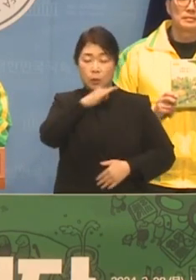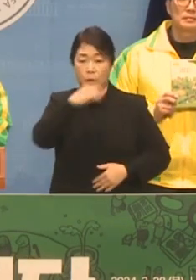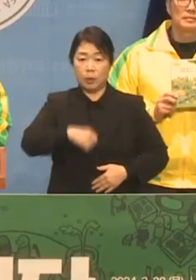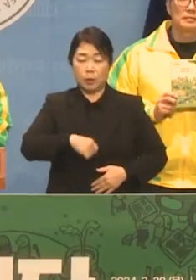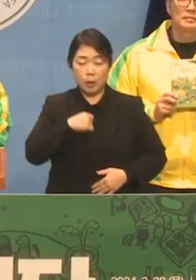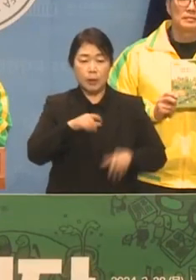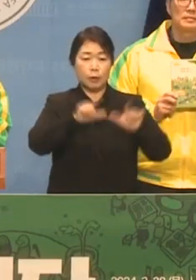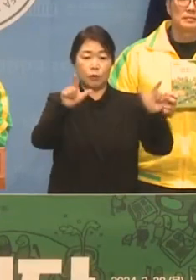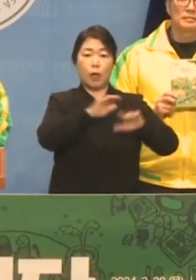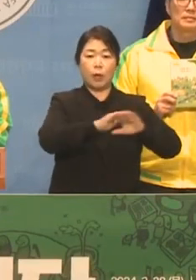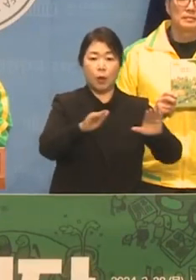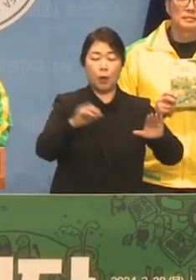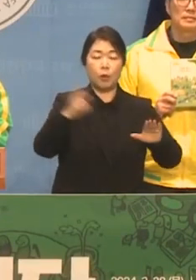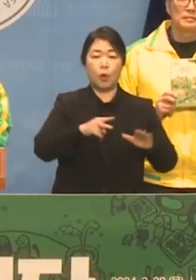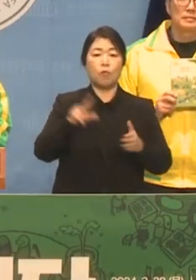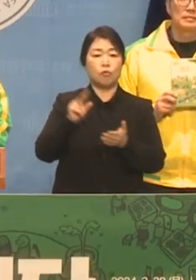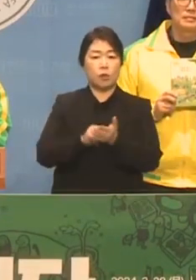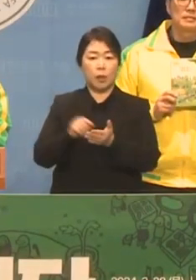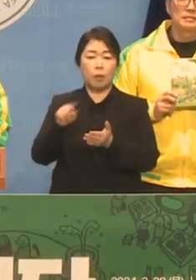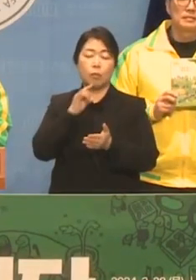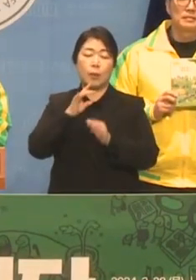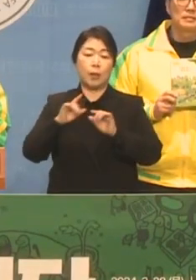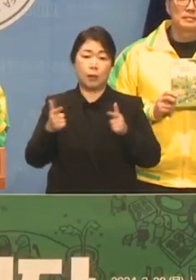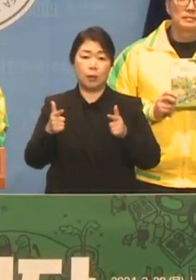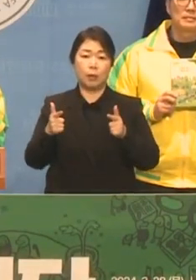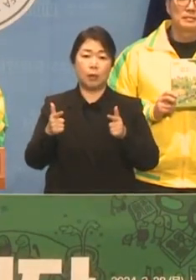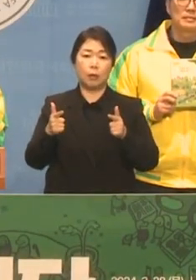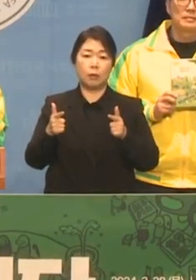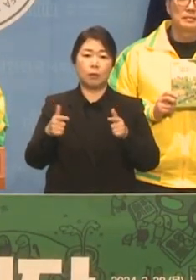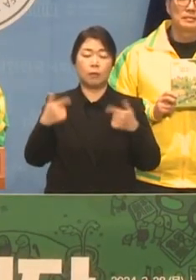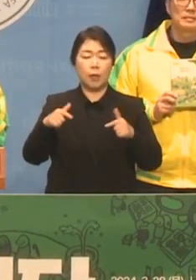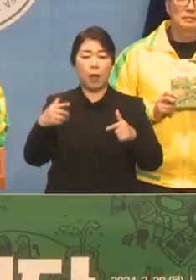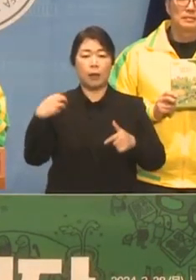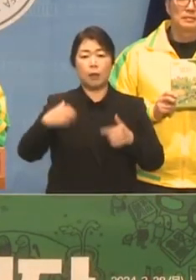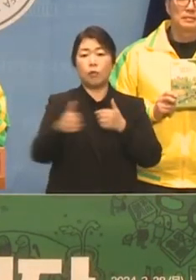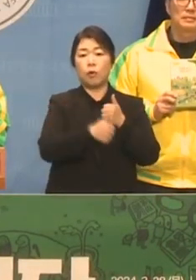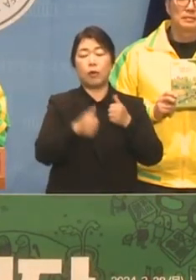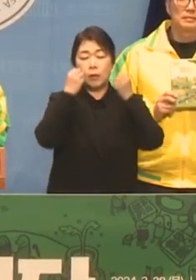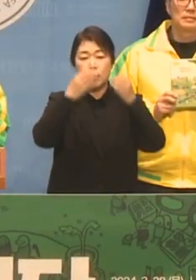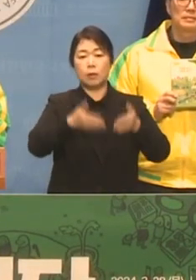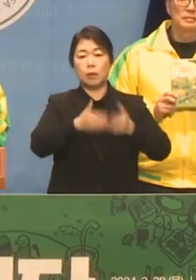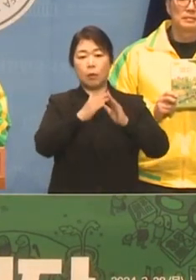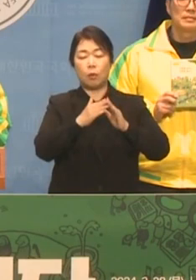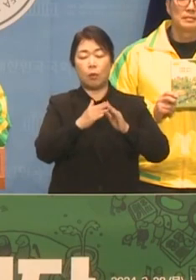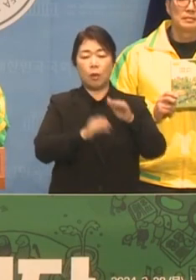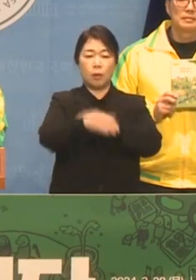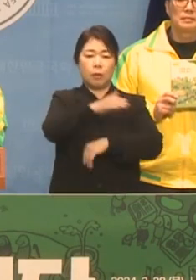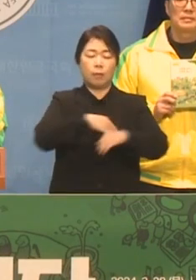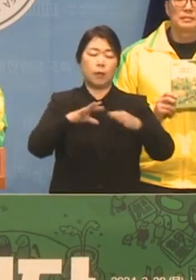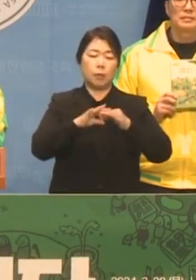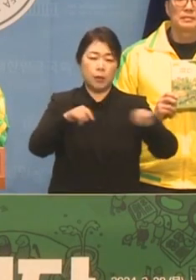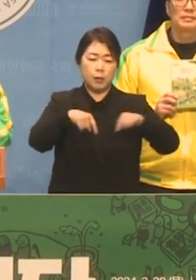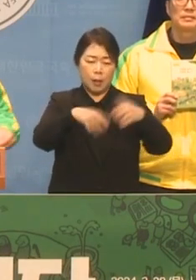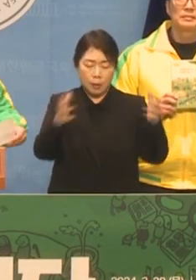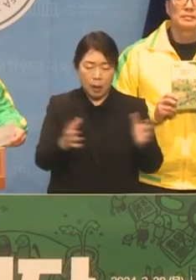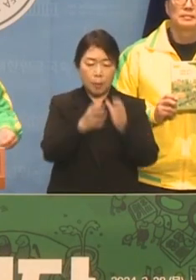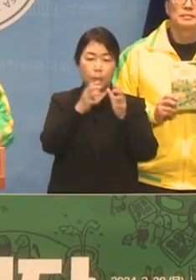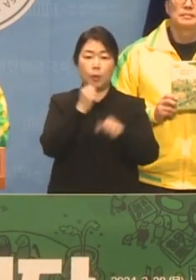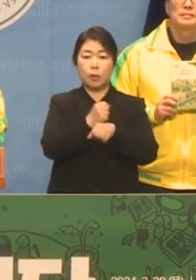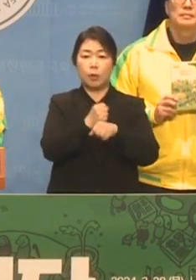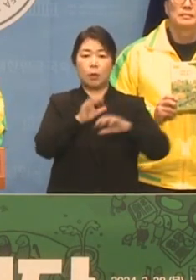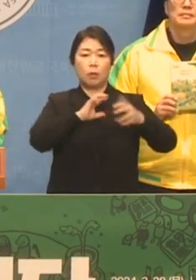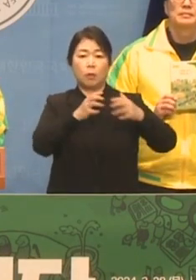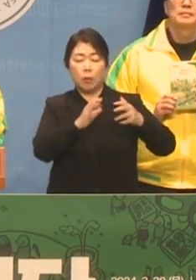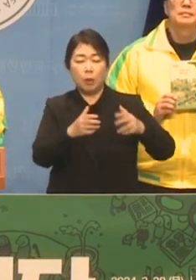대책 등 녹색 정의당의 문제를 넘어서서 상설 상임위를 신설하고 초당적 대책 기기를 구성하며 1년의 기간